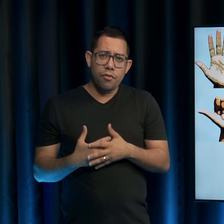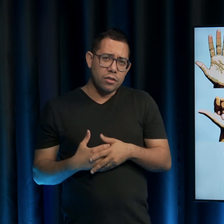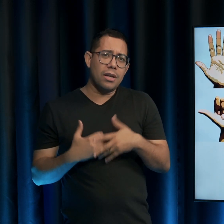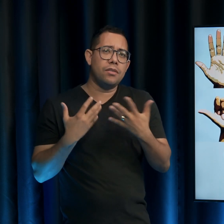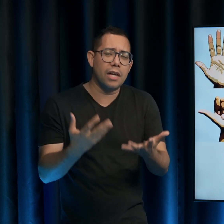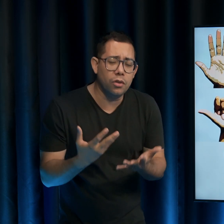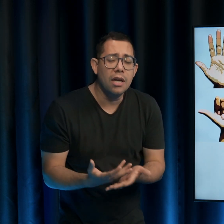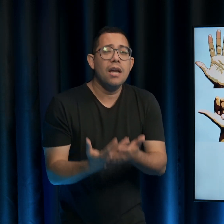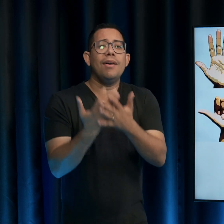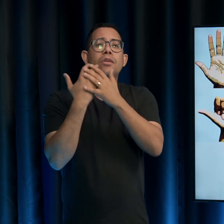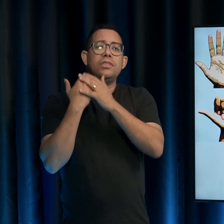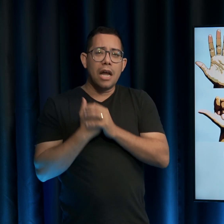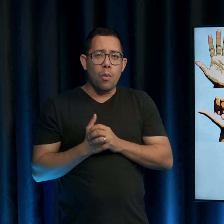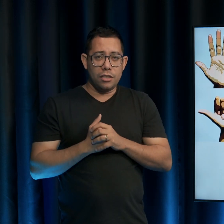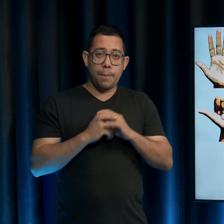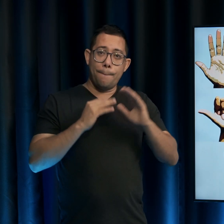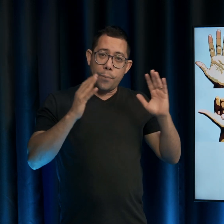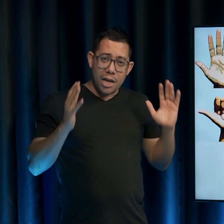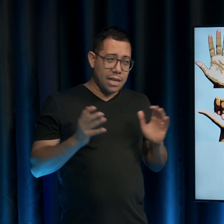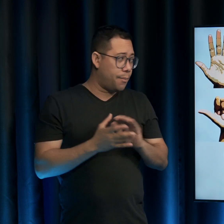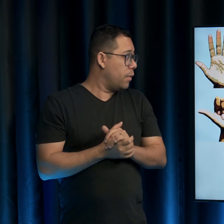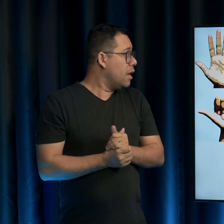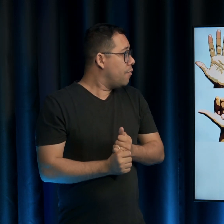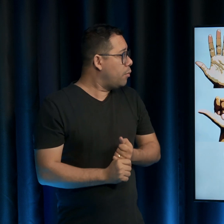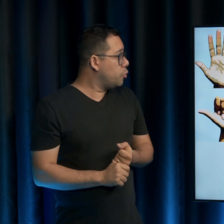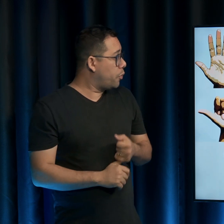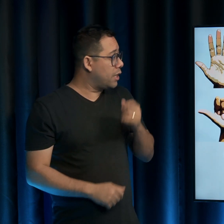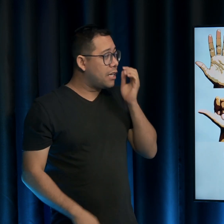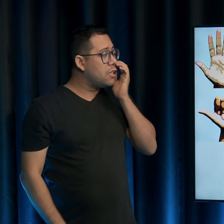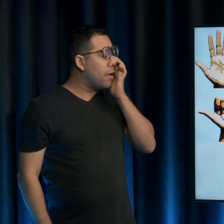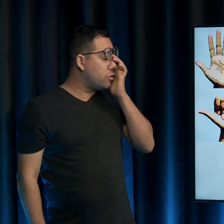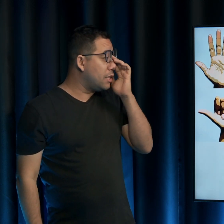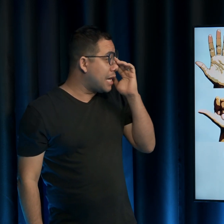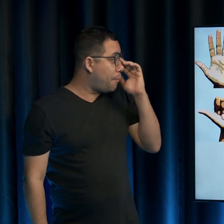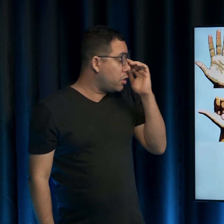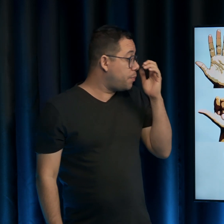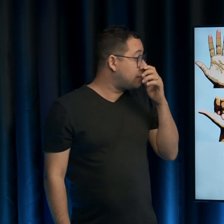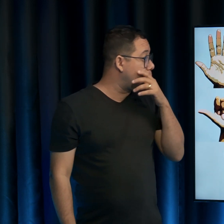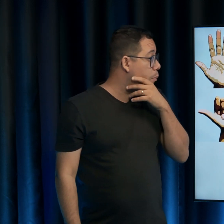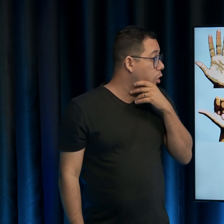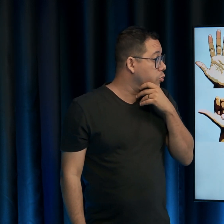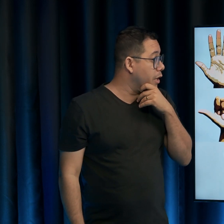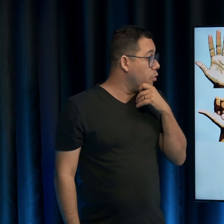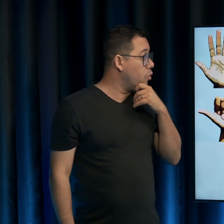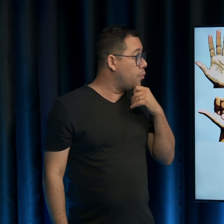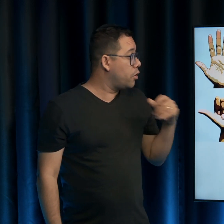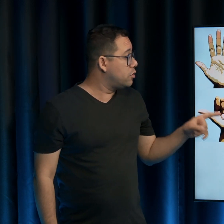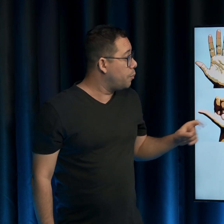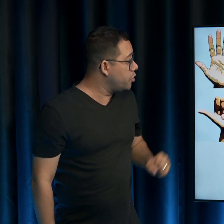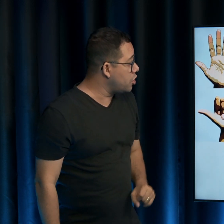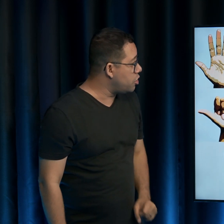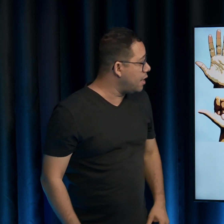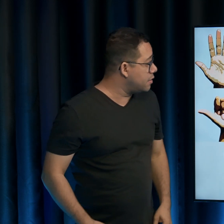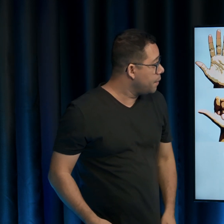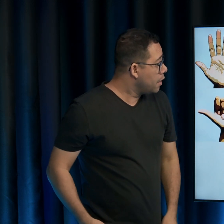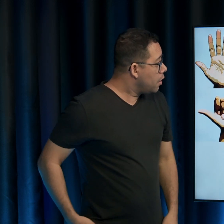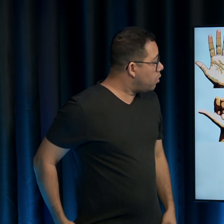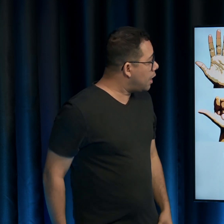um classificador, vai ter um sinal antes. Por exemplo, vamos supor que a gente vai utilizar, pode passar para o próximo aí, ô produção, por gentileza. Quando ela